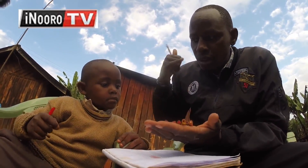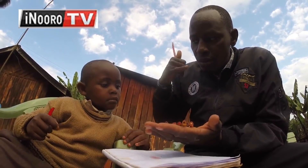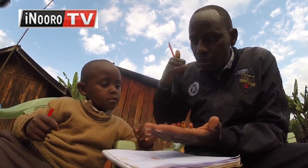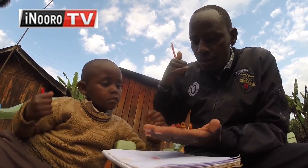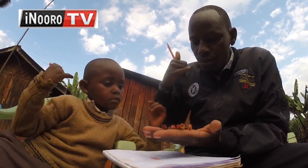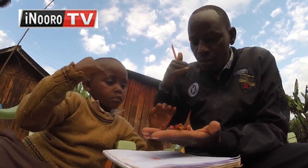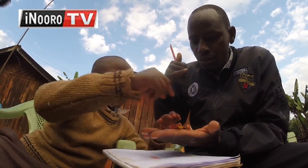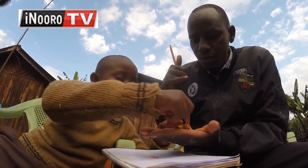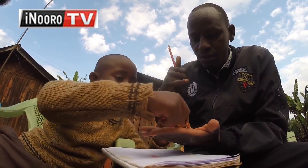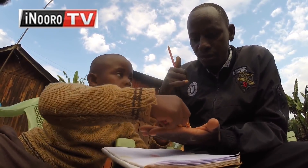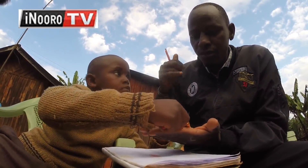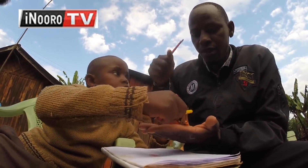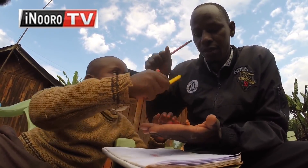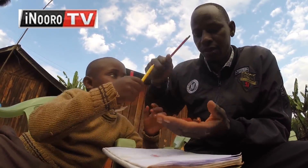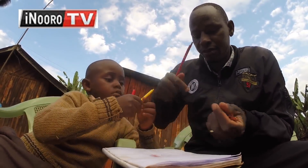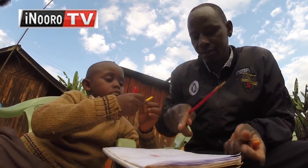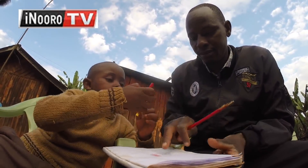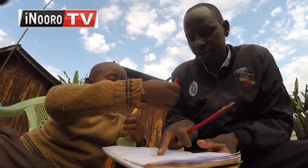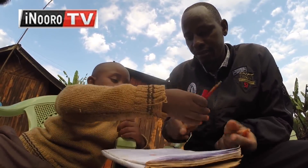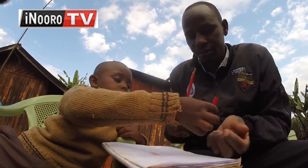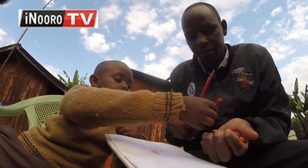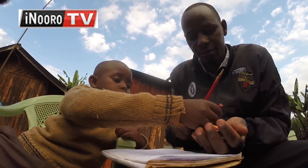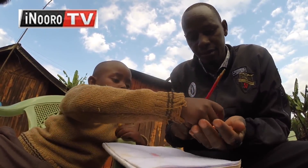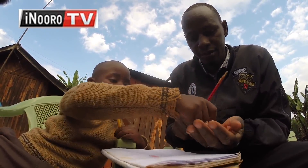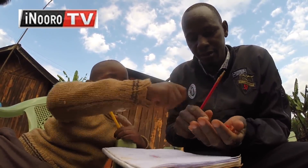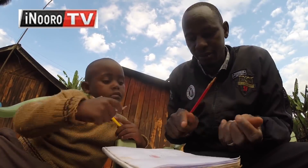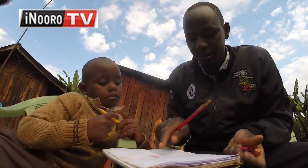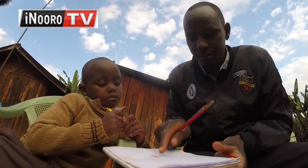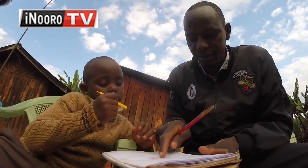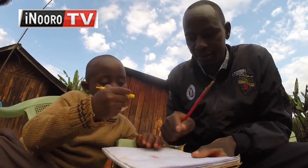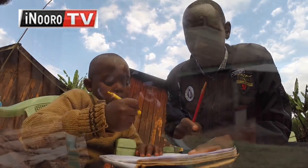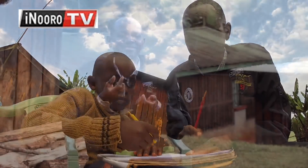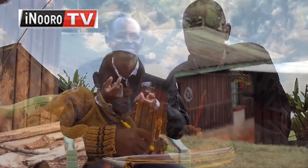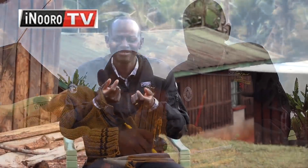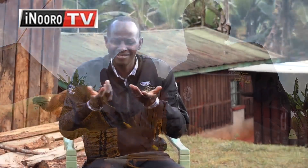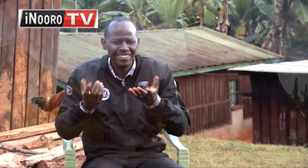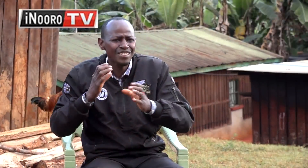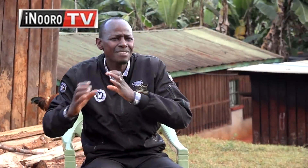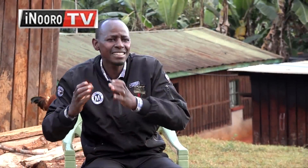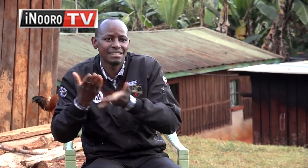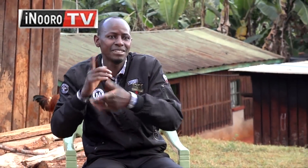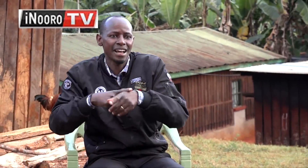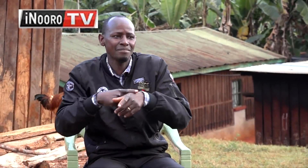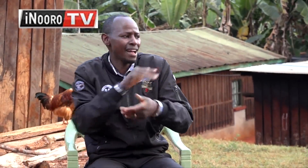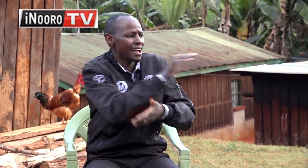turi deaf tutingihota kumuthomithia kindu ta sounds, but with the time twa introduce simple